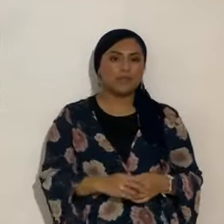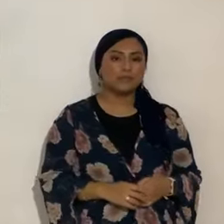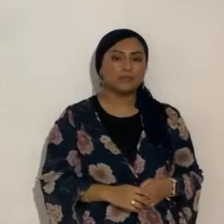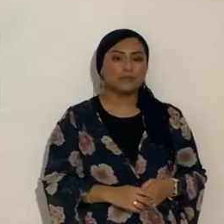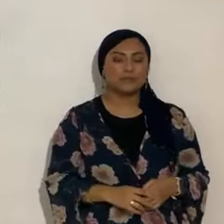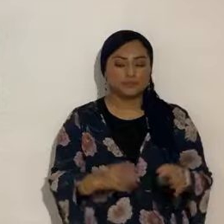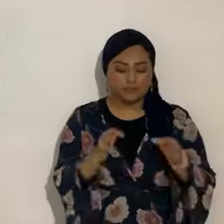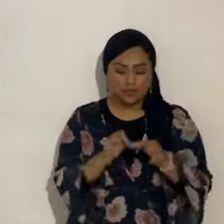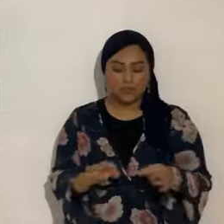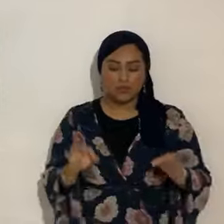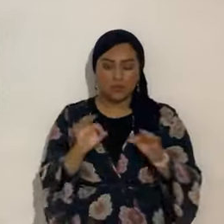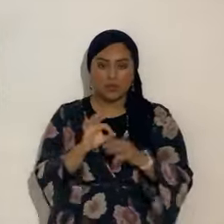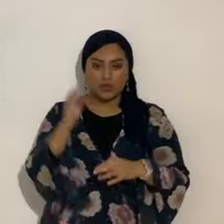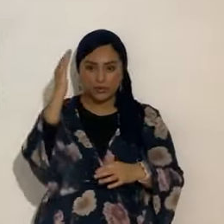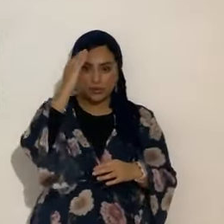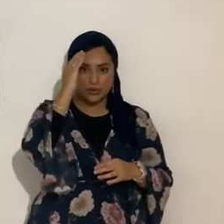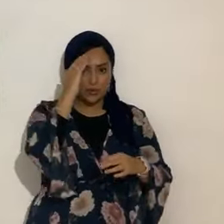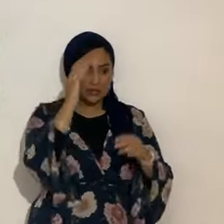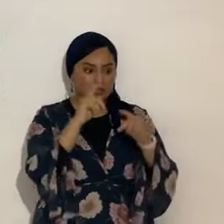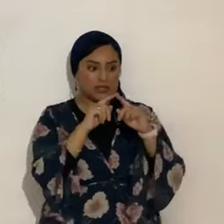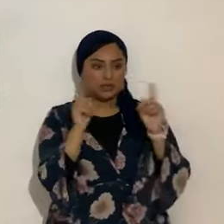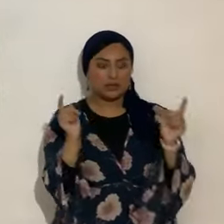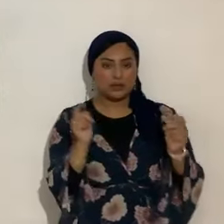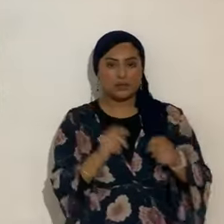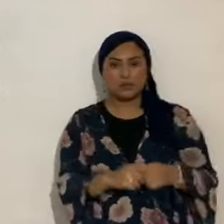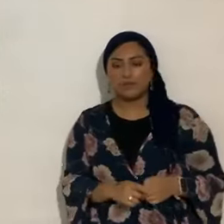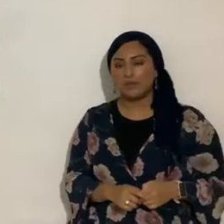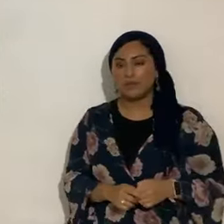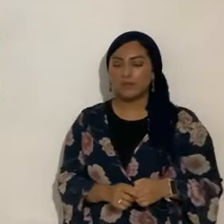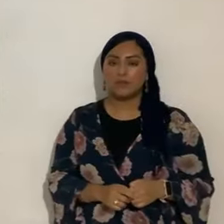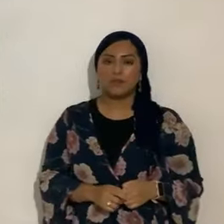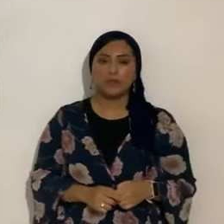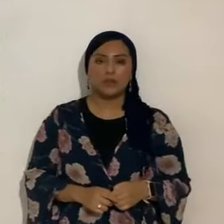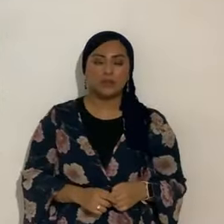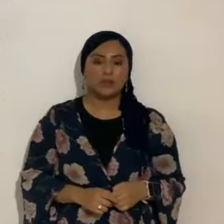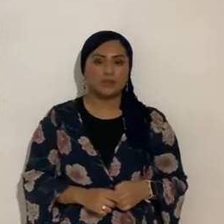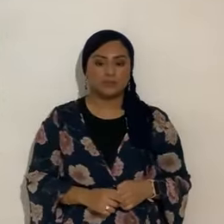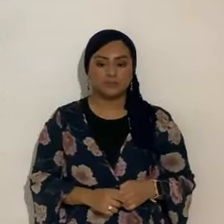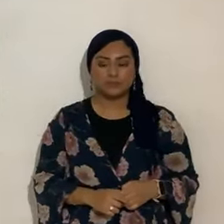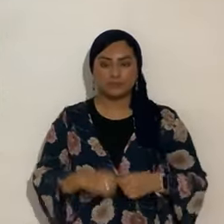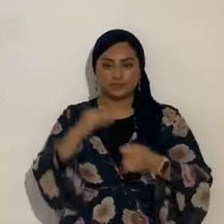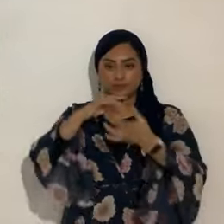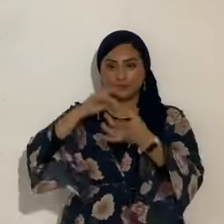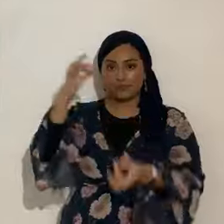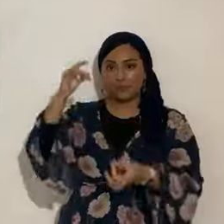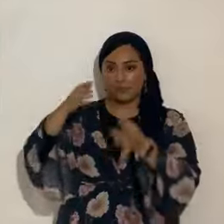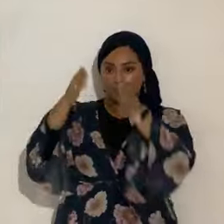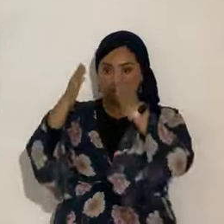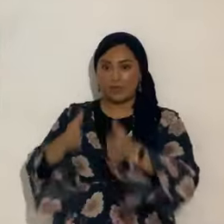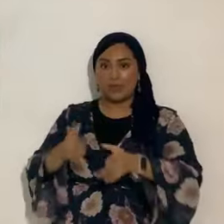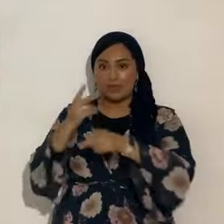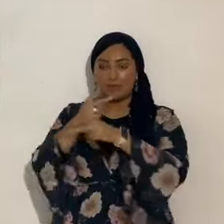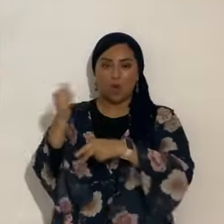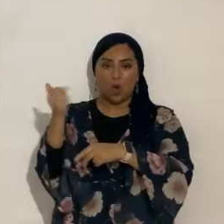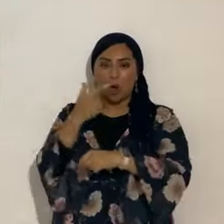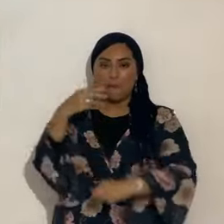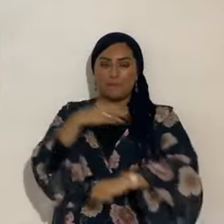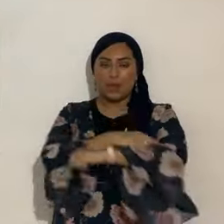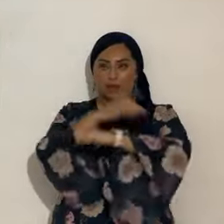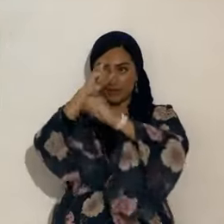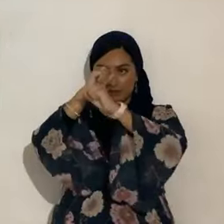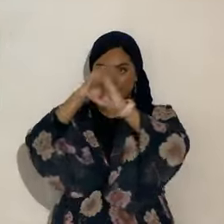muy importante diferenciarlo. A ver, voy a volver a repetir. El espíritu humano conserva todo su potencial creativo, pero la